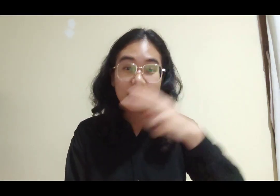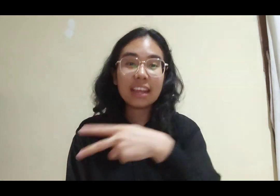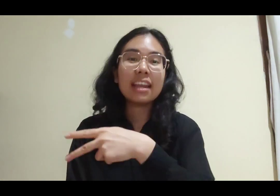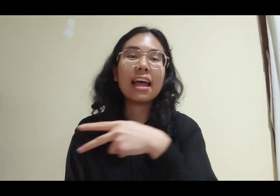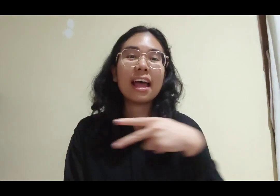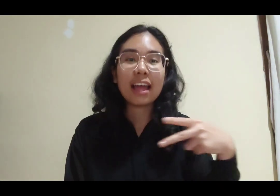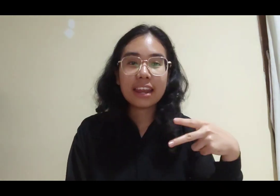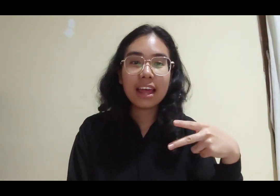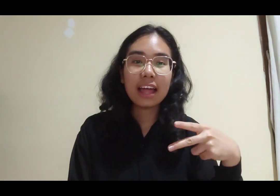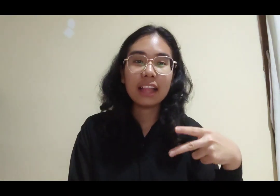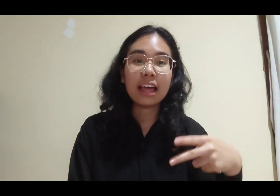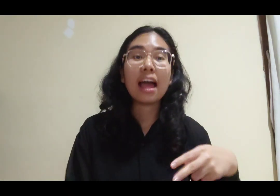Tuhan adalah